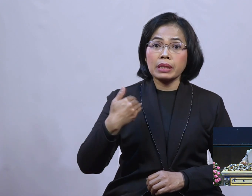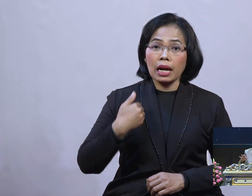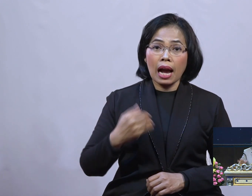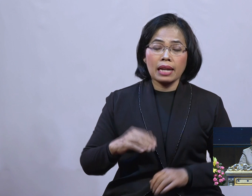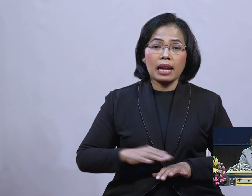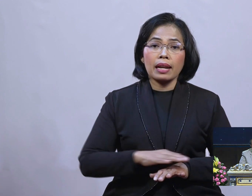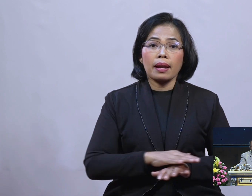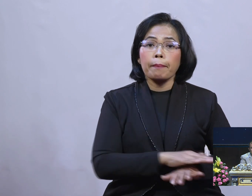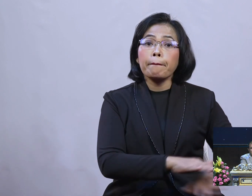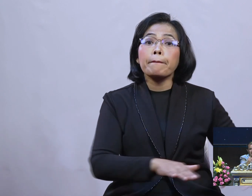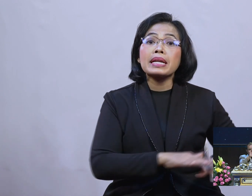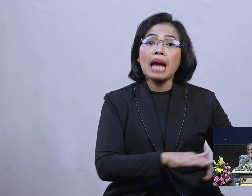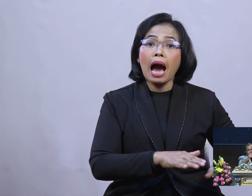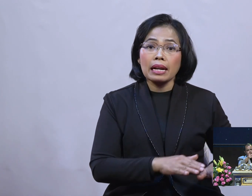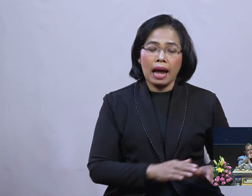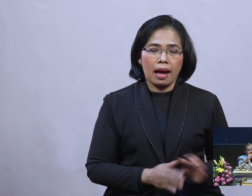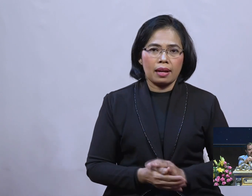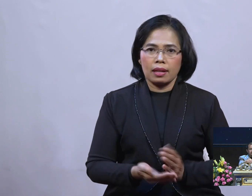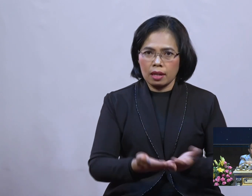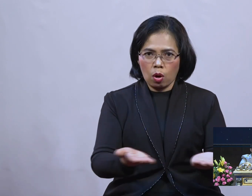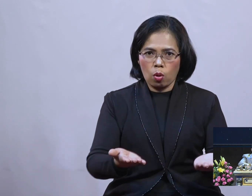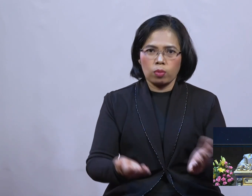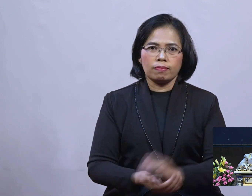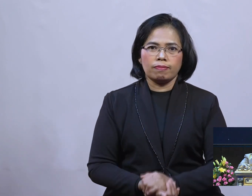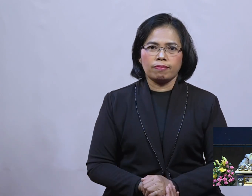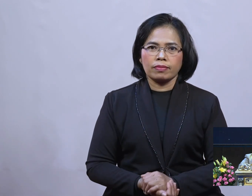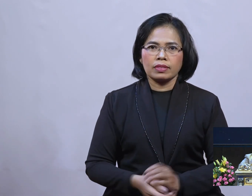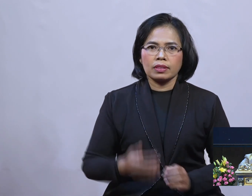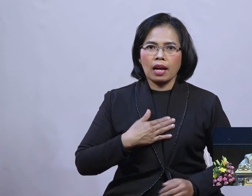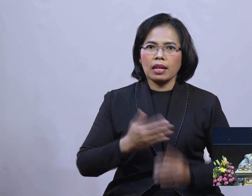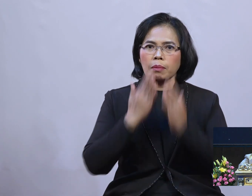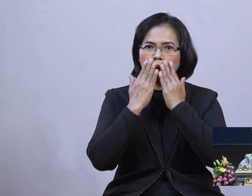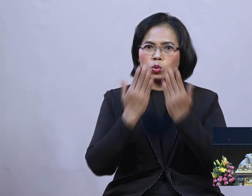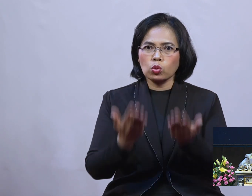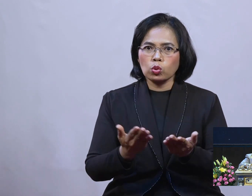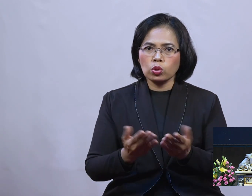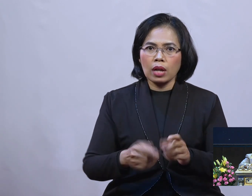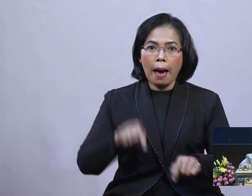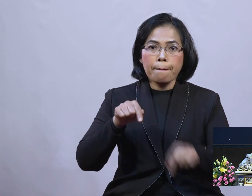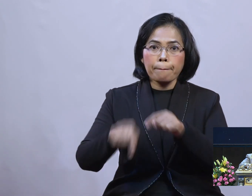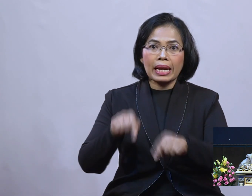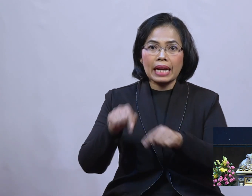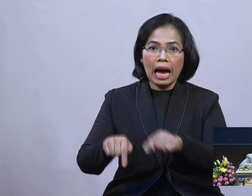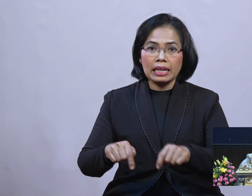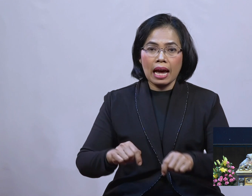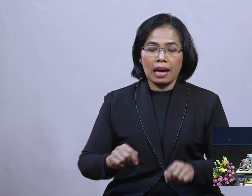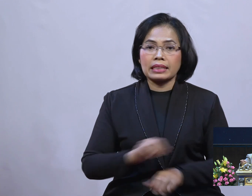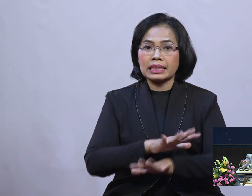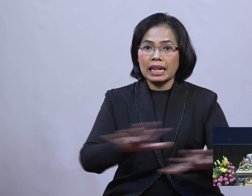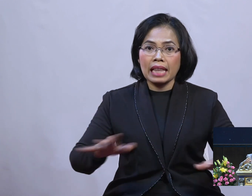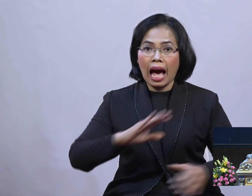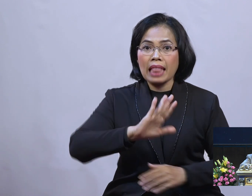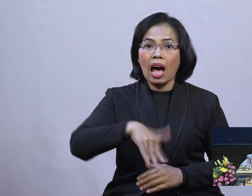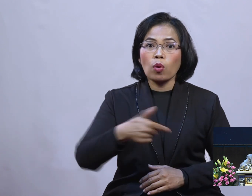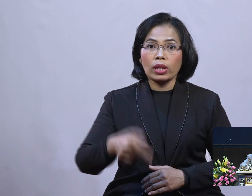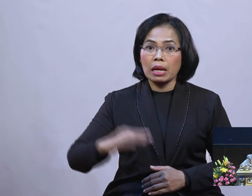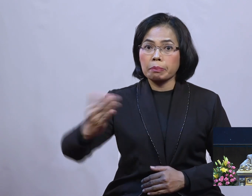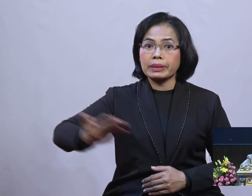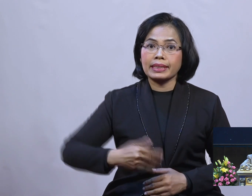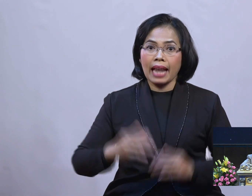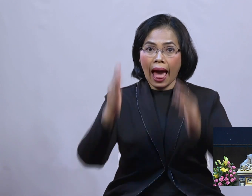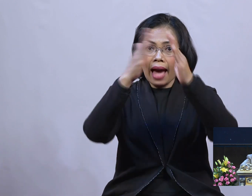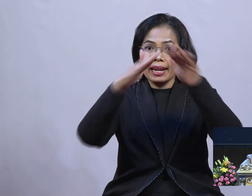engkau saya bersyukur Hai Pilkada serentak tahun ini menjelang